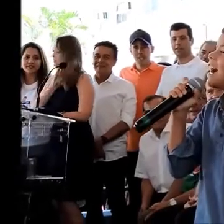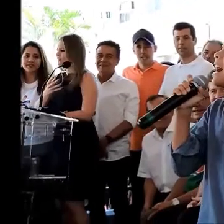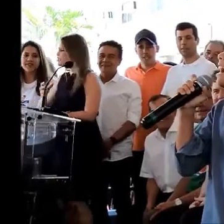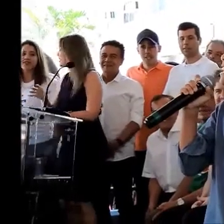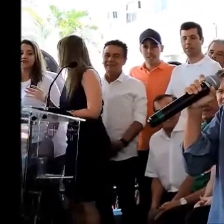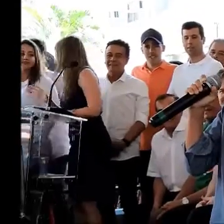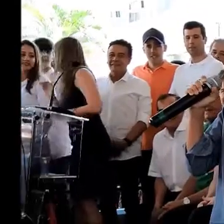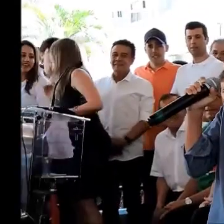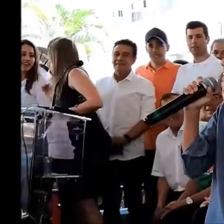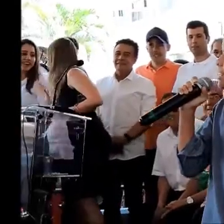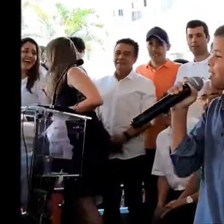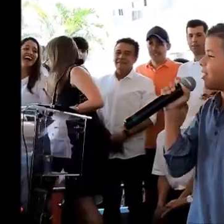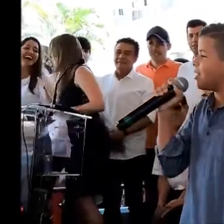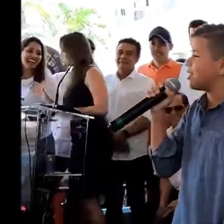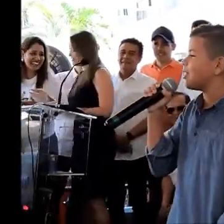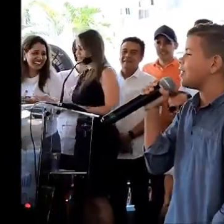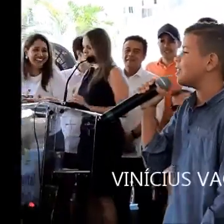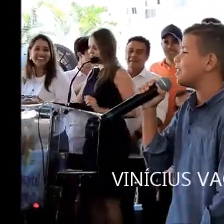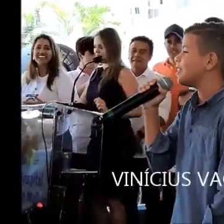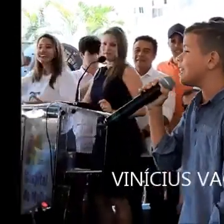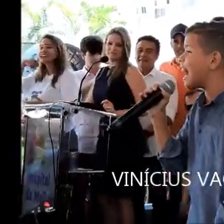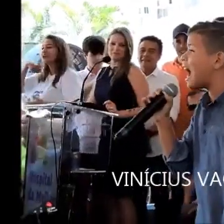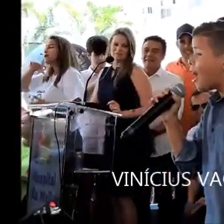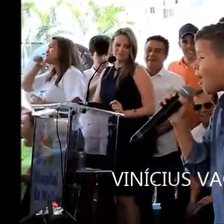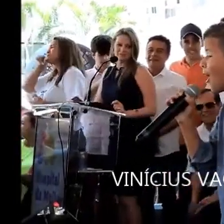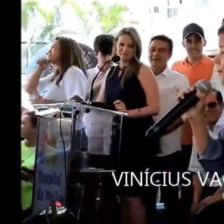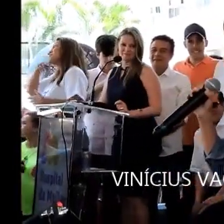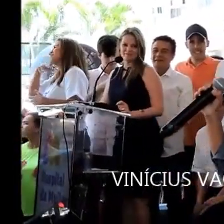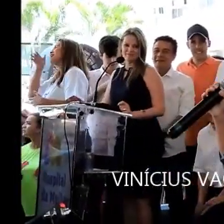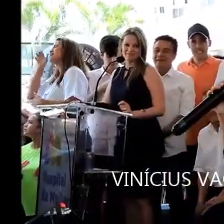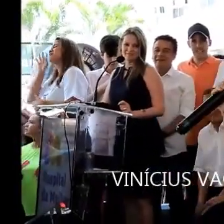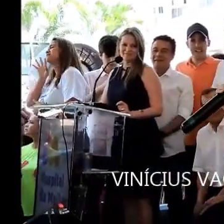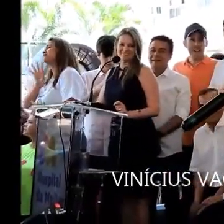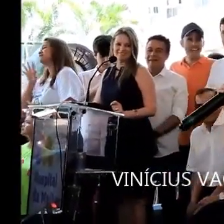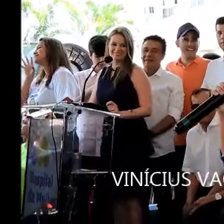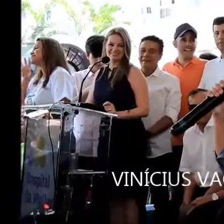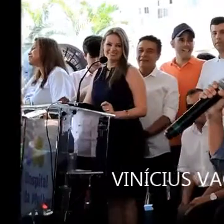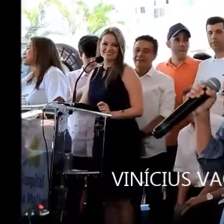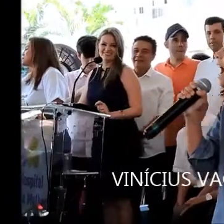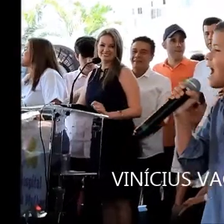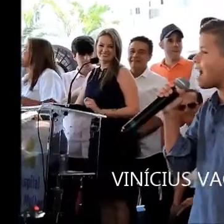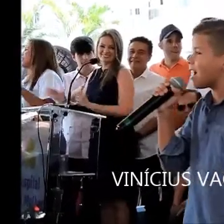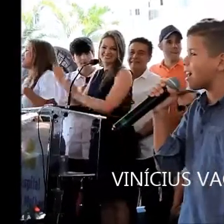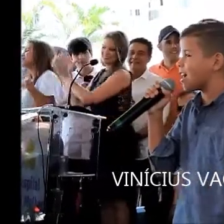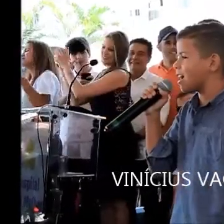minha mãezinha querida, ô minha mãe